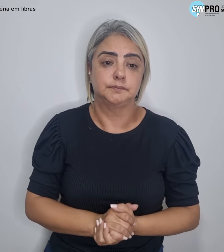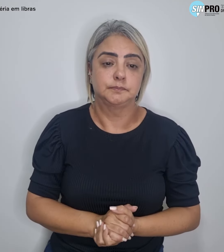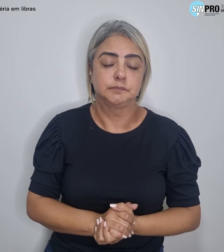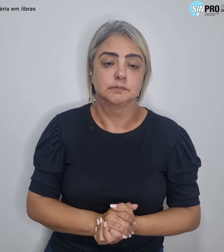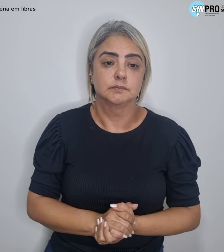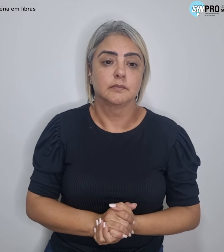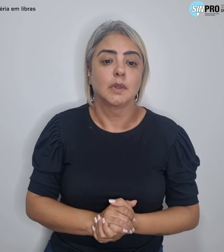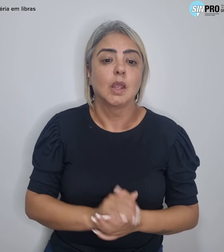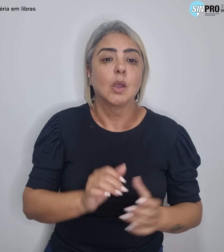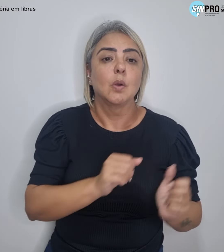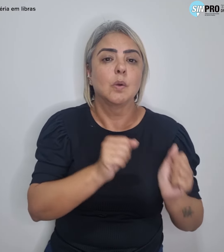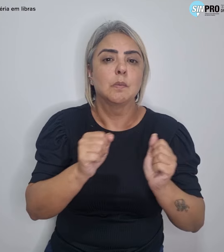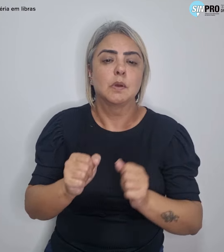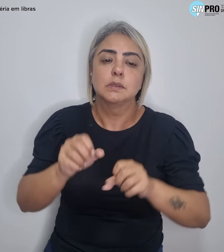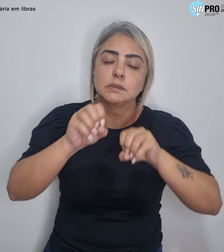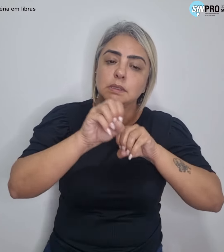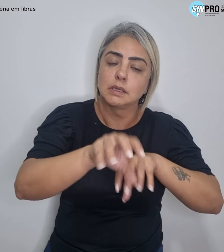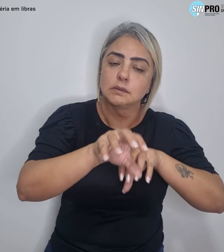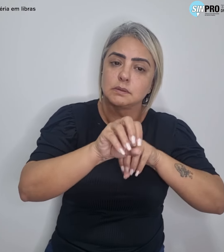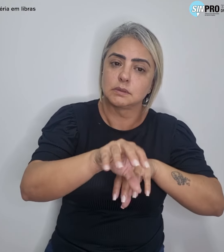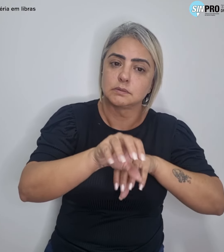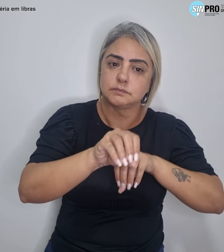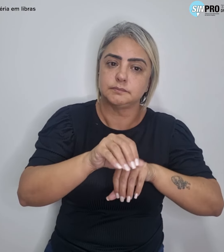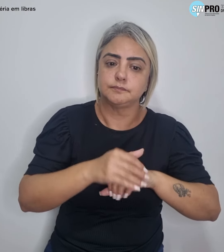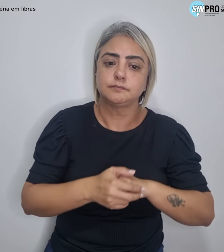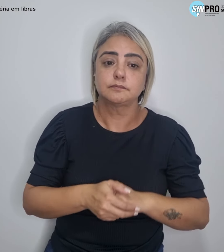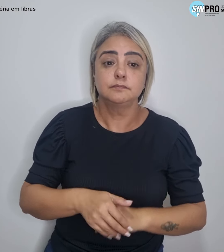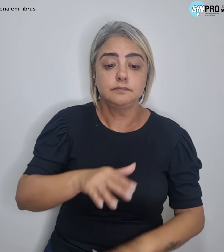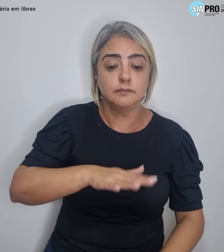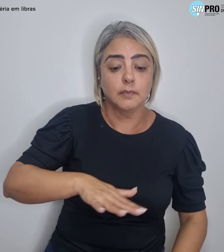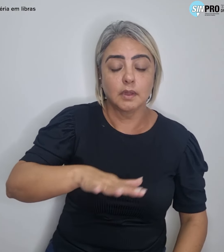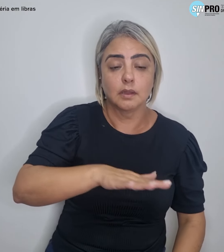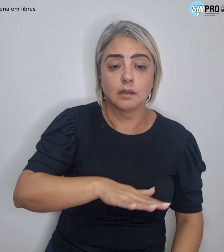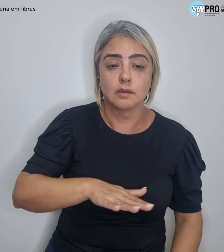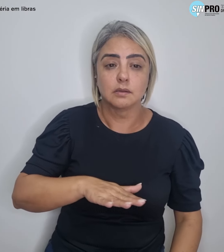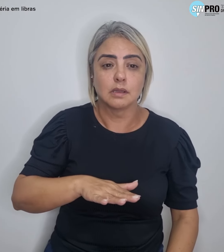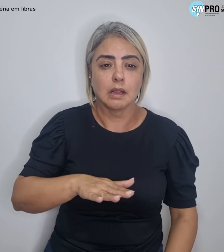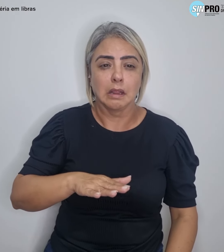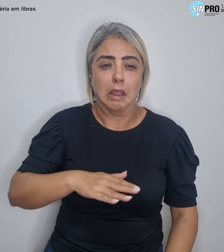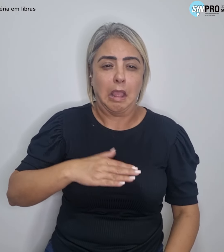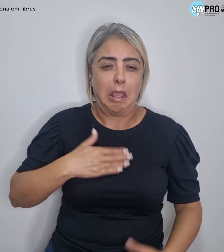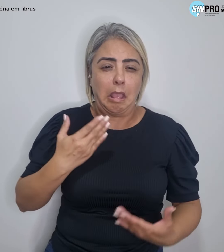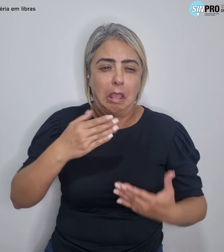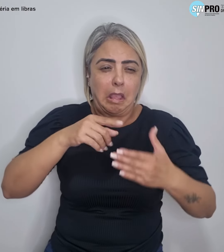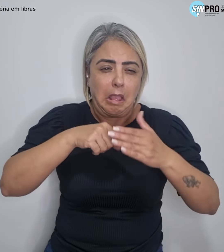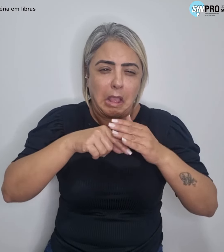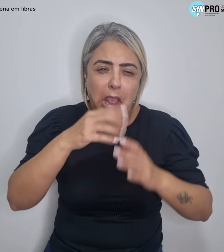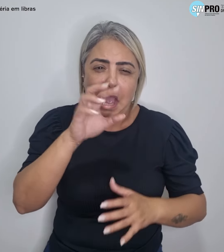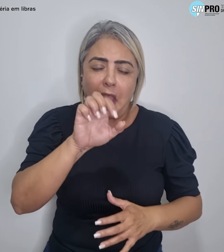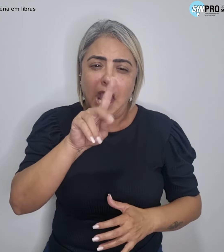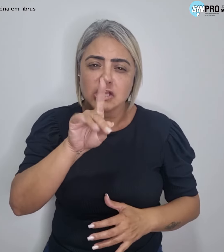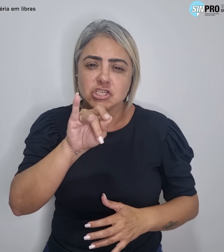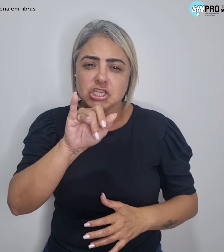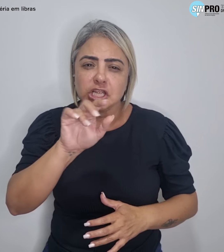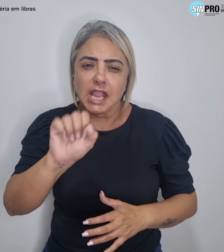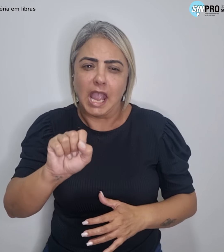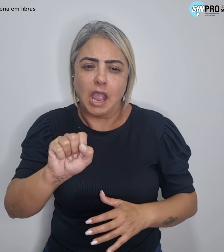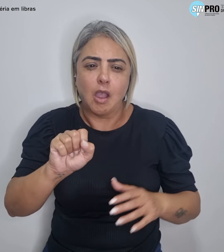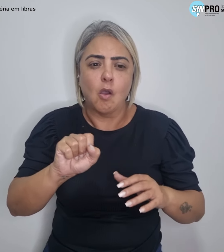poder da educação. Os setores fundamentalistas dos parlamentos procuram impedir que